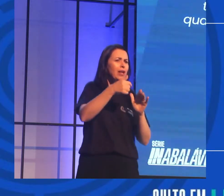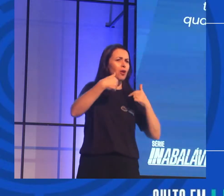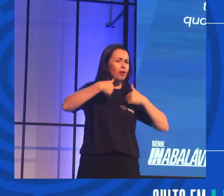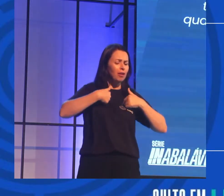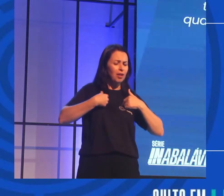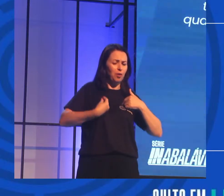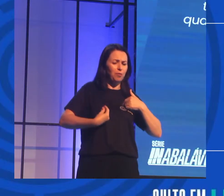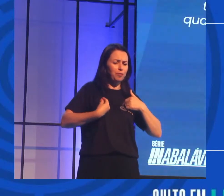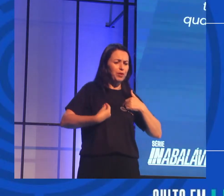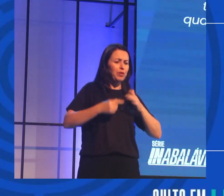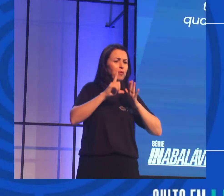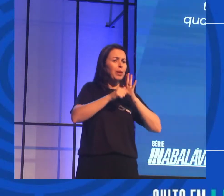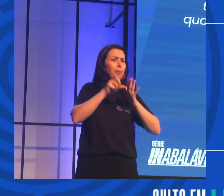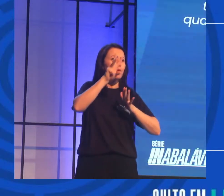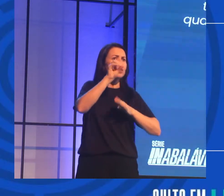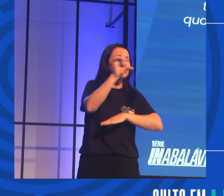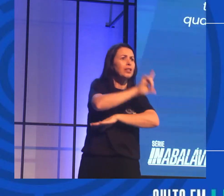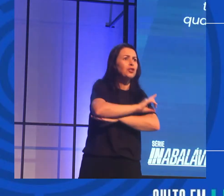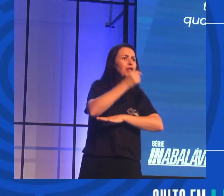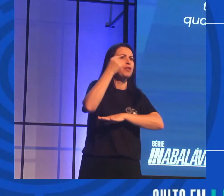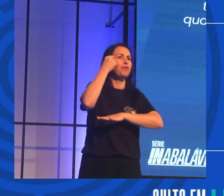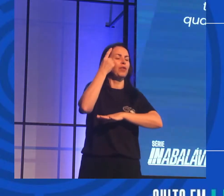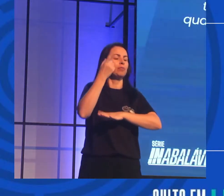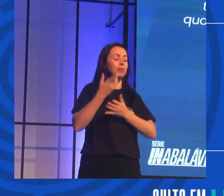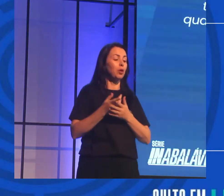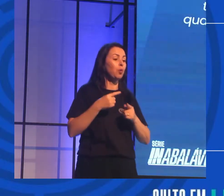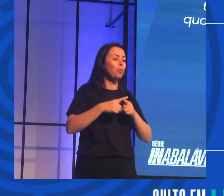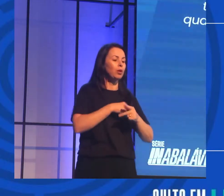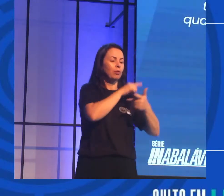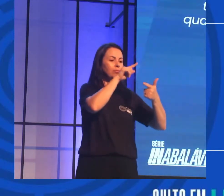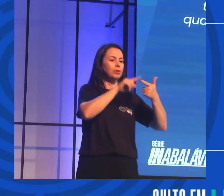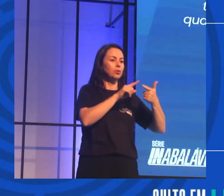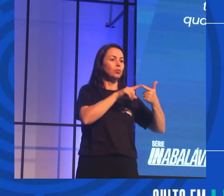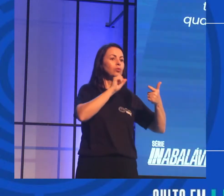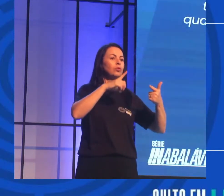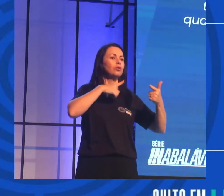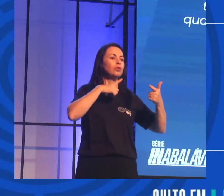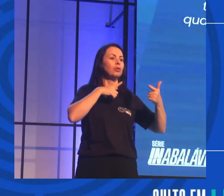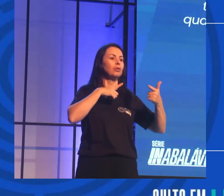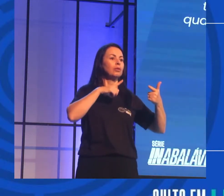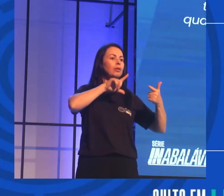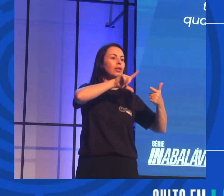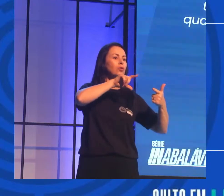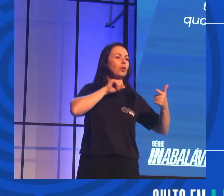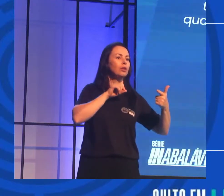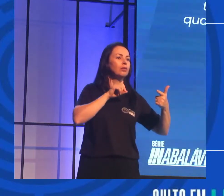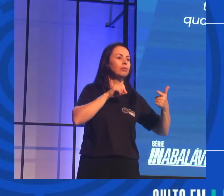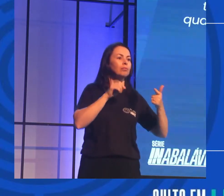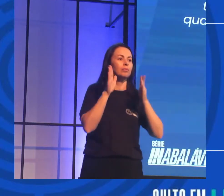morto. Segunda opção que ele tinha, orar silenciosamente.